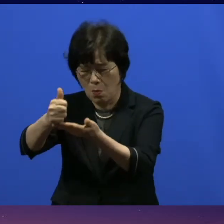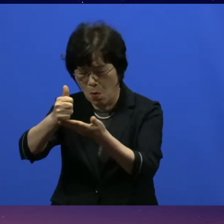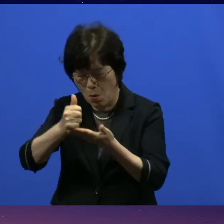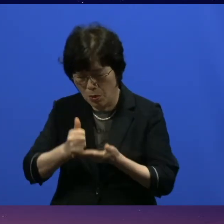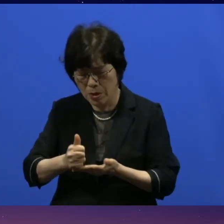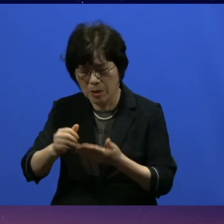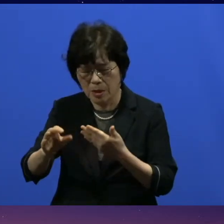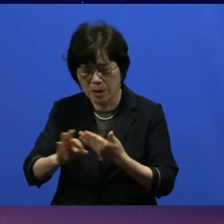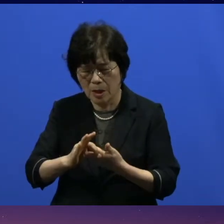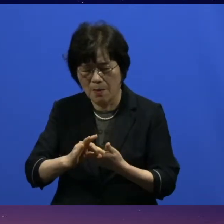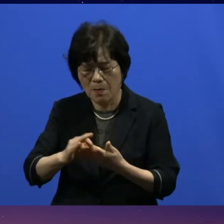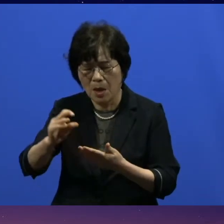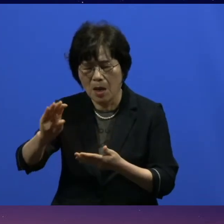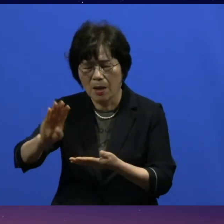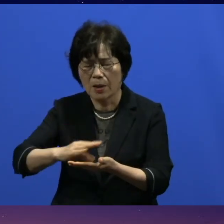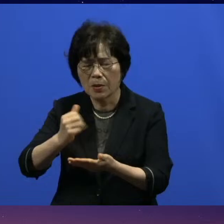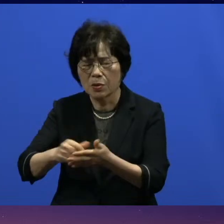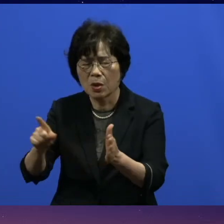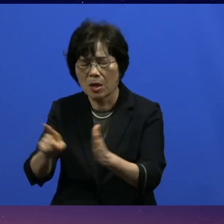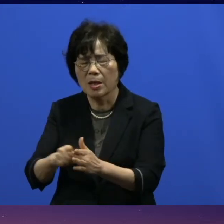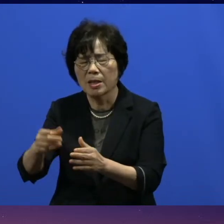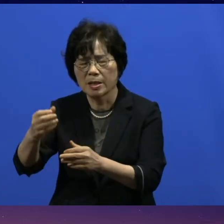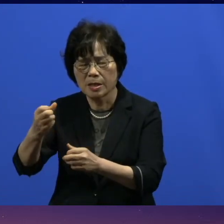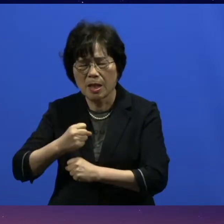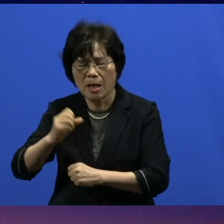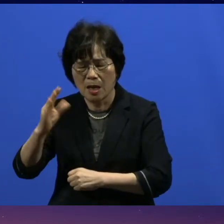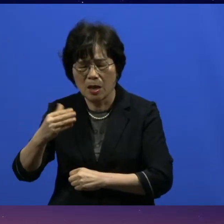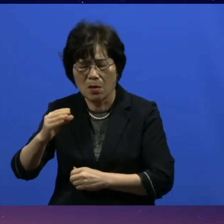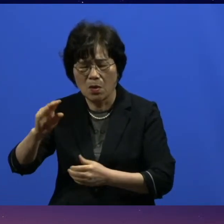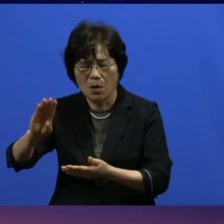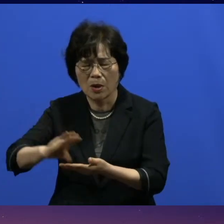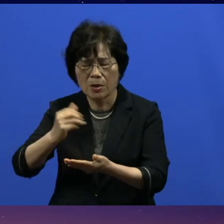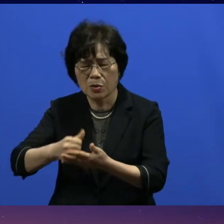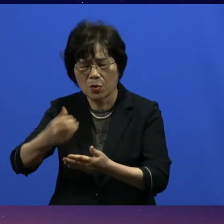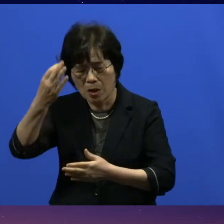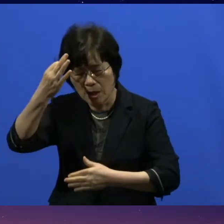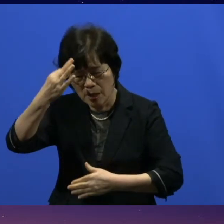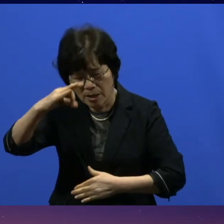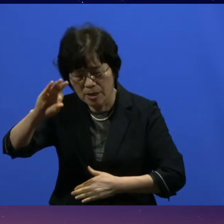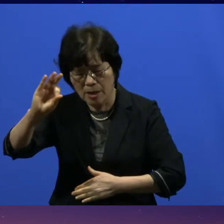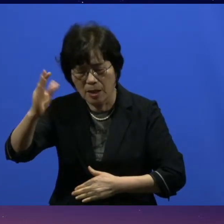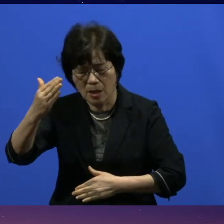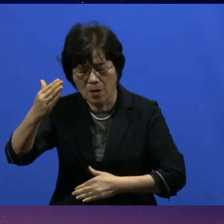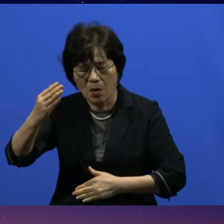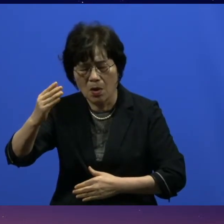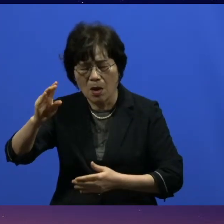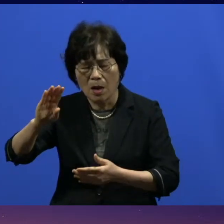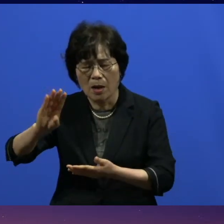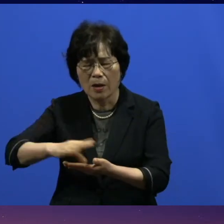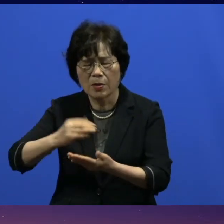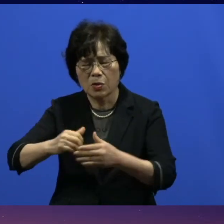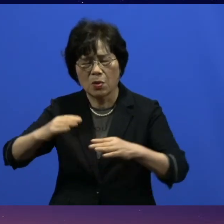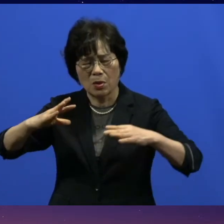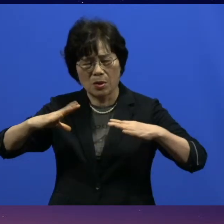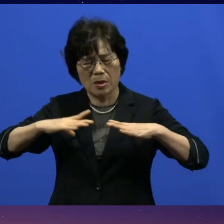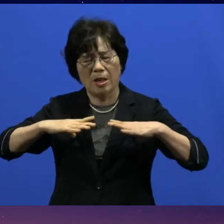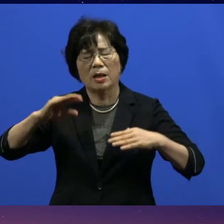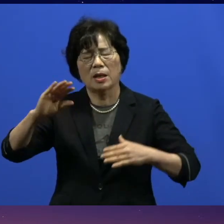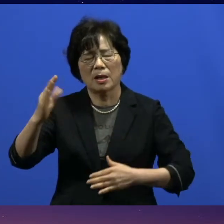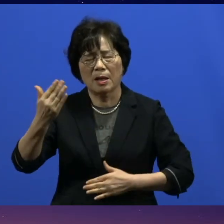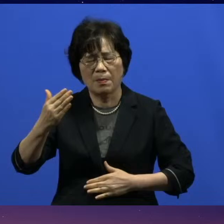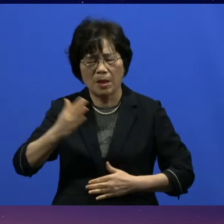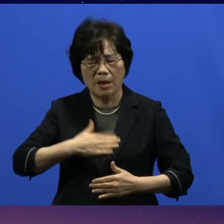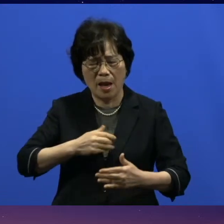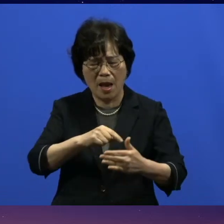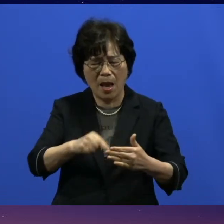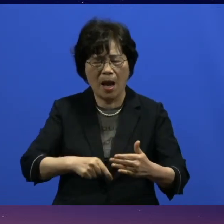모셨다면 그분을 의지해야 합니다. 그리고 그분을 인정해야 합니다. 그분을 자랑해야 합니다. 내